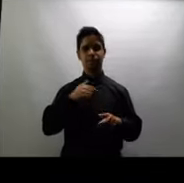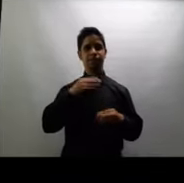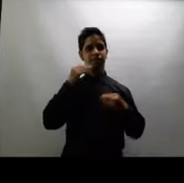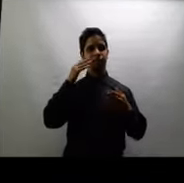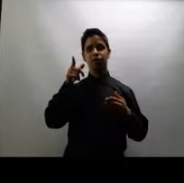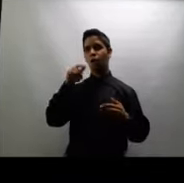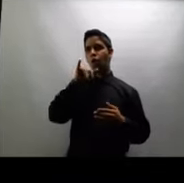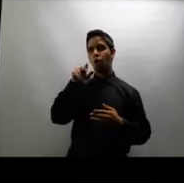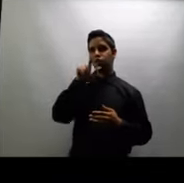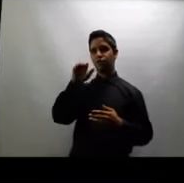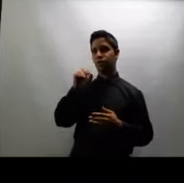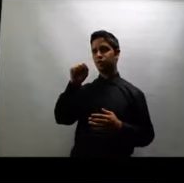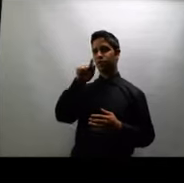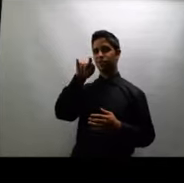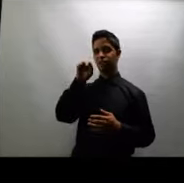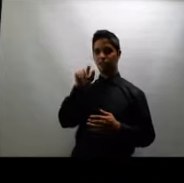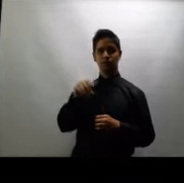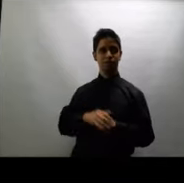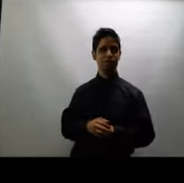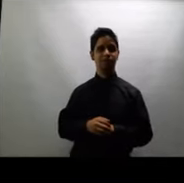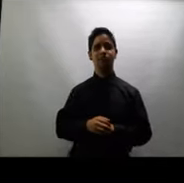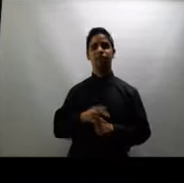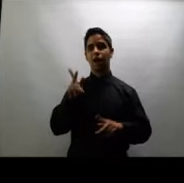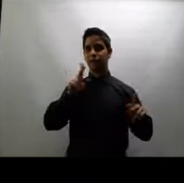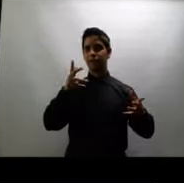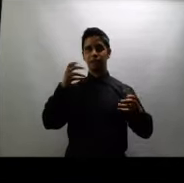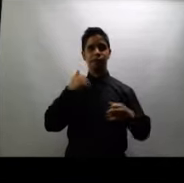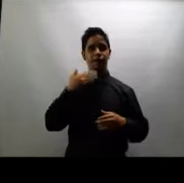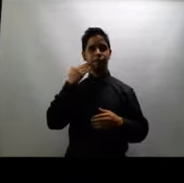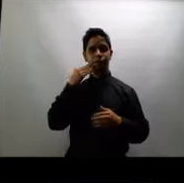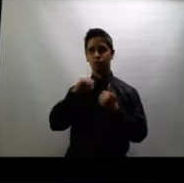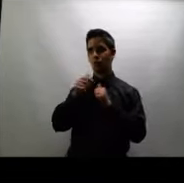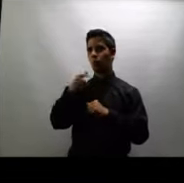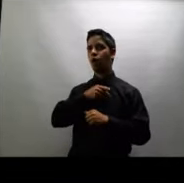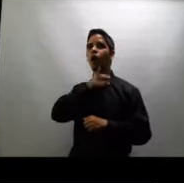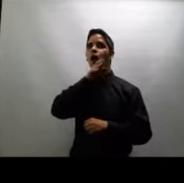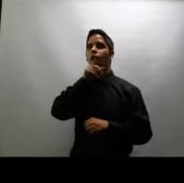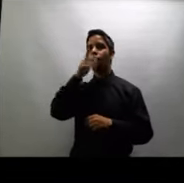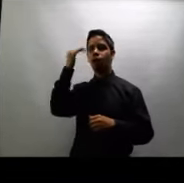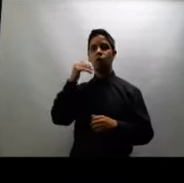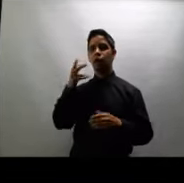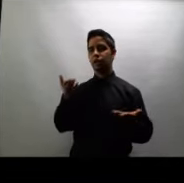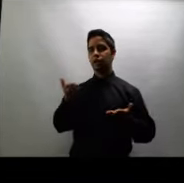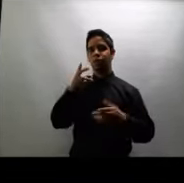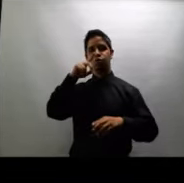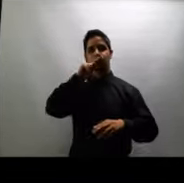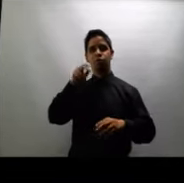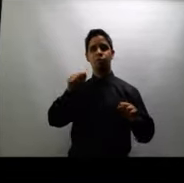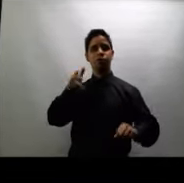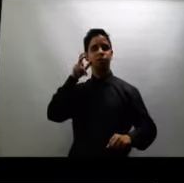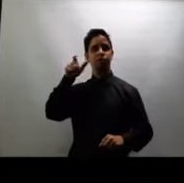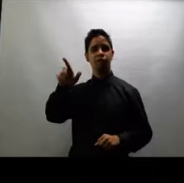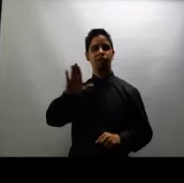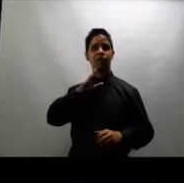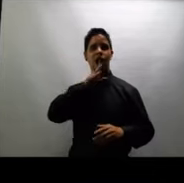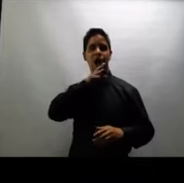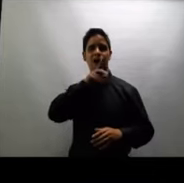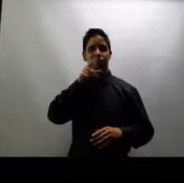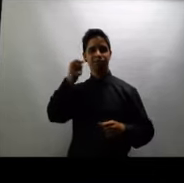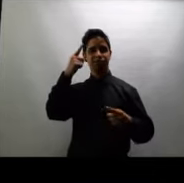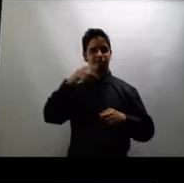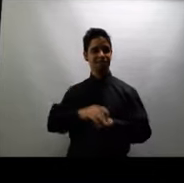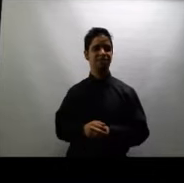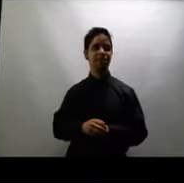Lo Santiago. Lleguen allí a la Retropulga para que lo escuchen hablar, porque aquí nunca lo escuchen hablar. Estamos preparando todos los